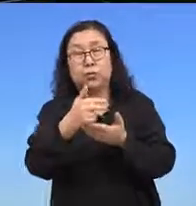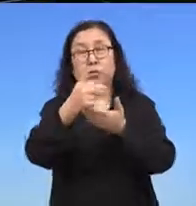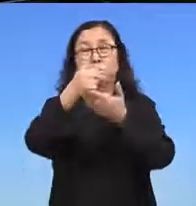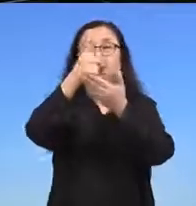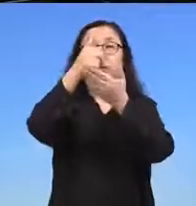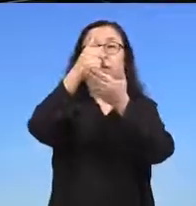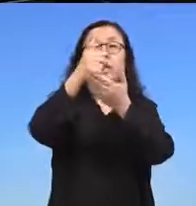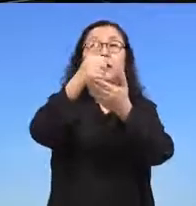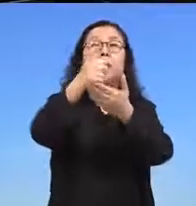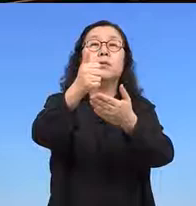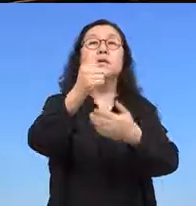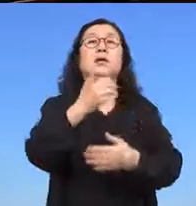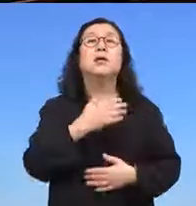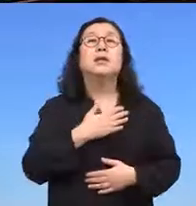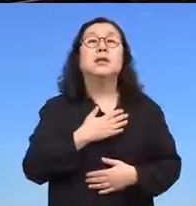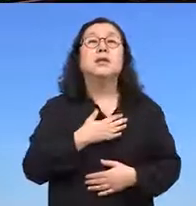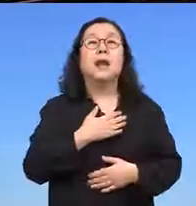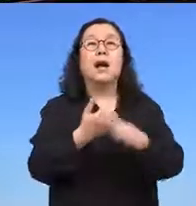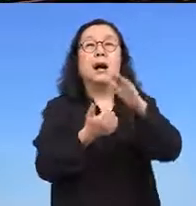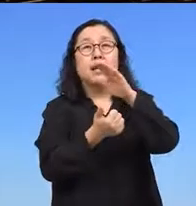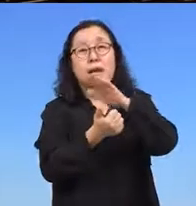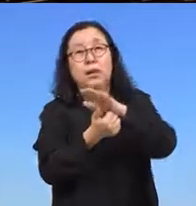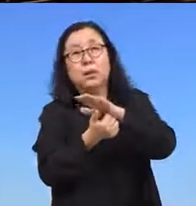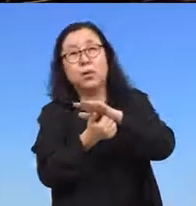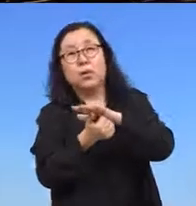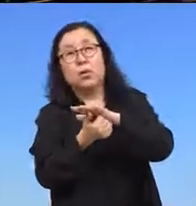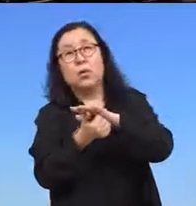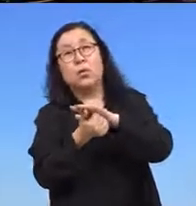주님은 나의 소망,